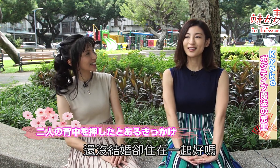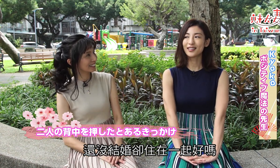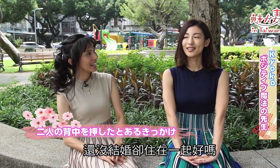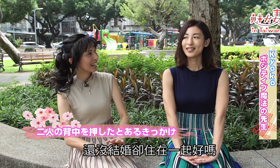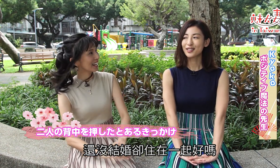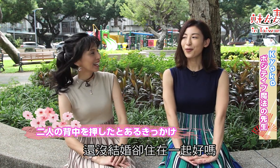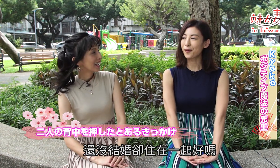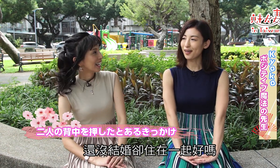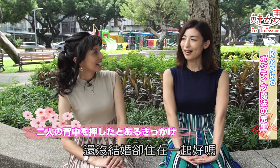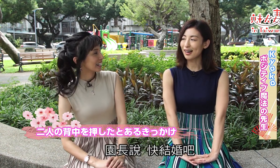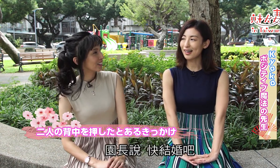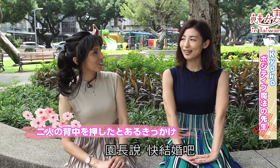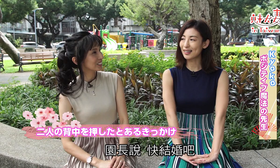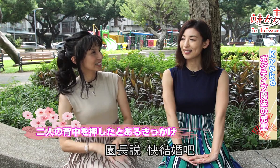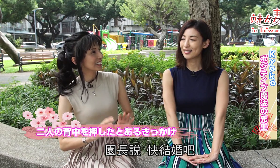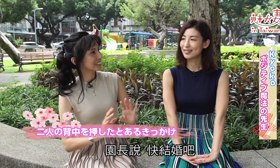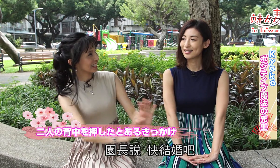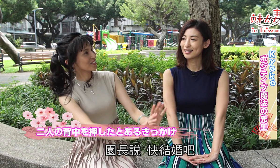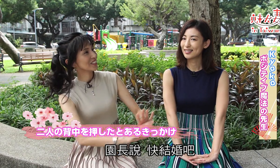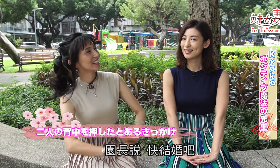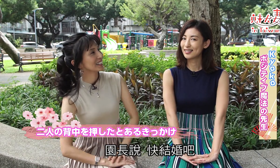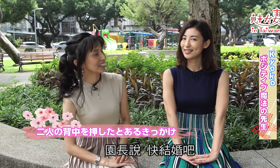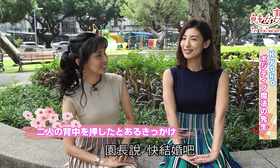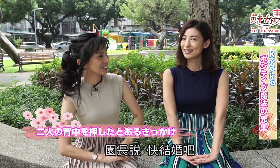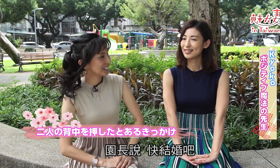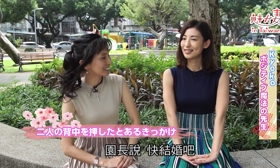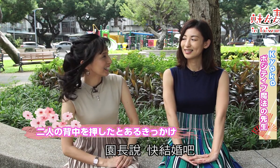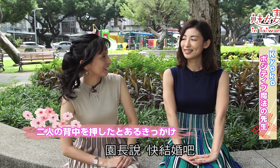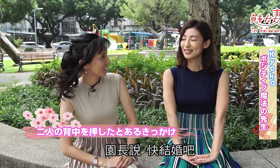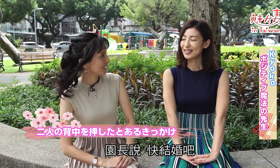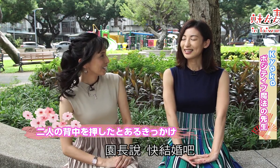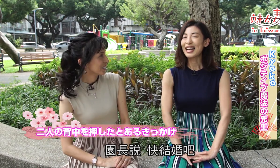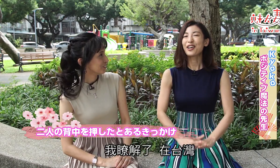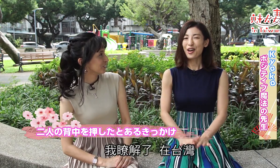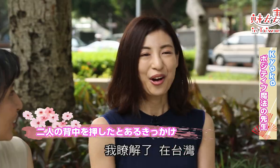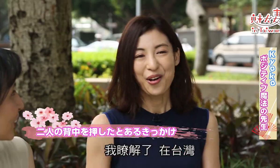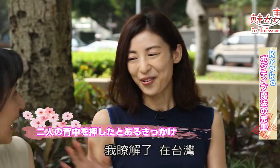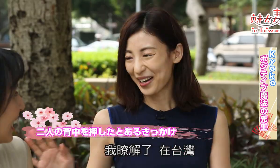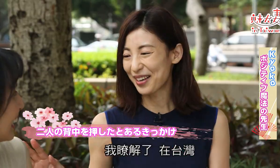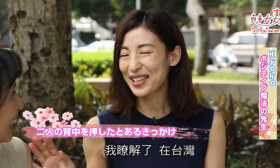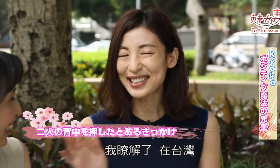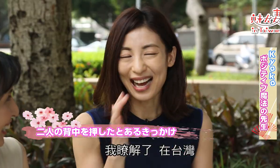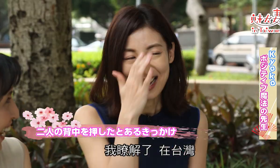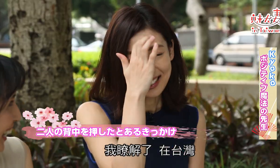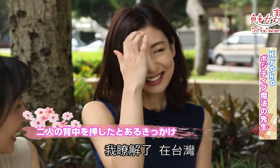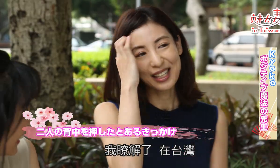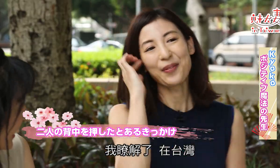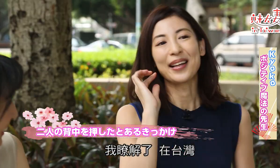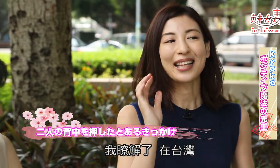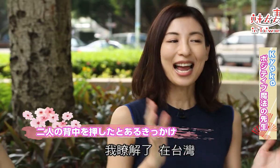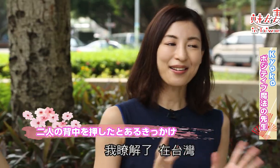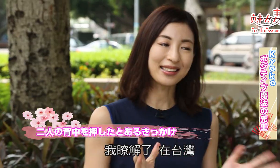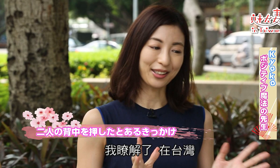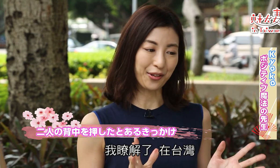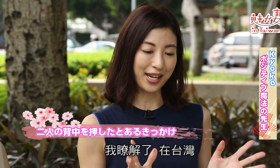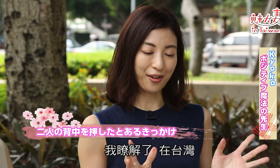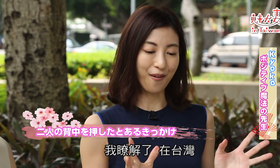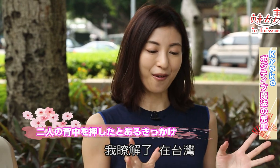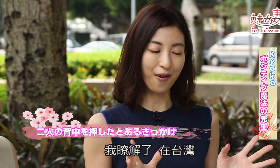って、 そっか、 結婚しちゃいなさいみたいな園長先生の プッ シュがあり、 分かりました、 はい、 やっぱ台湾だと結構あ